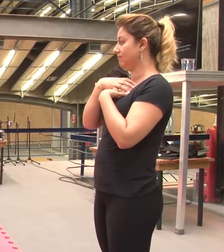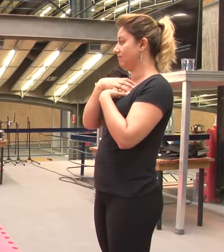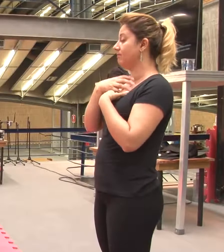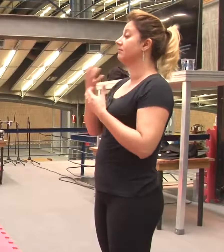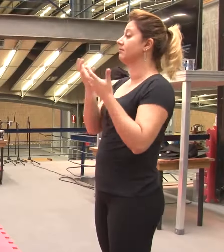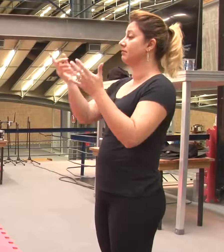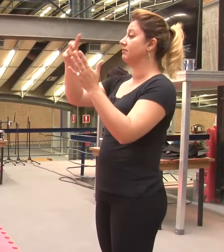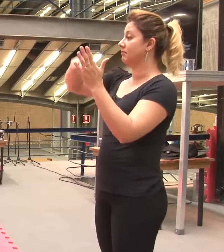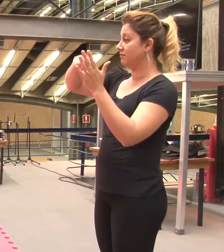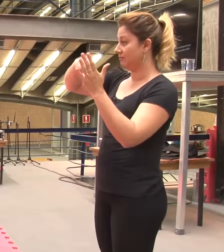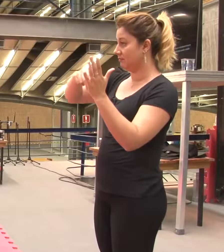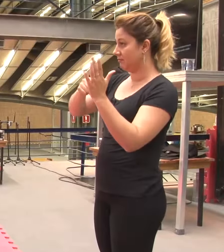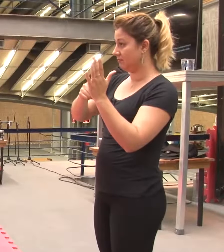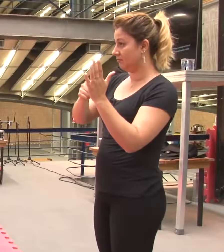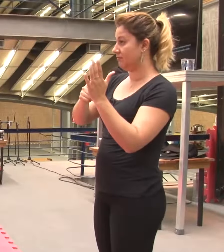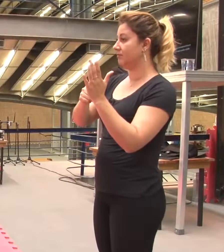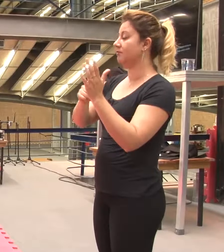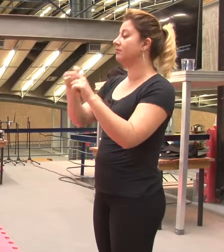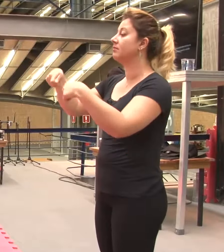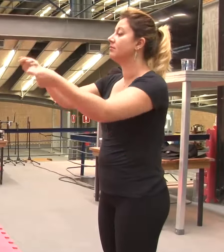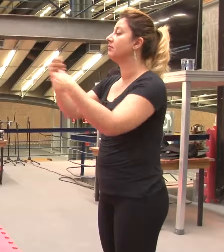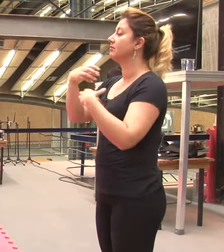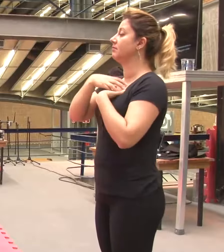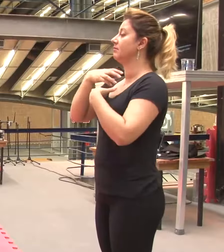você leia, que você produza